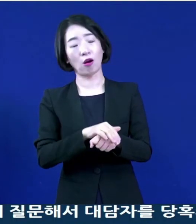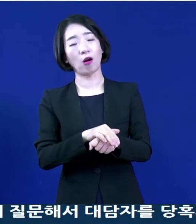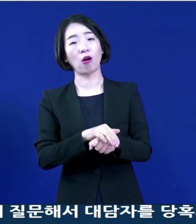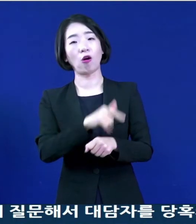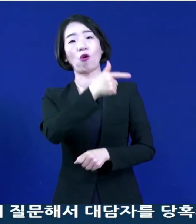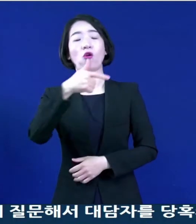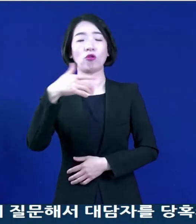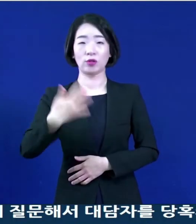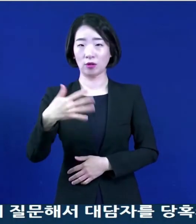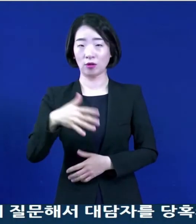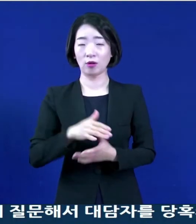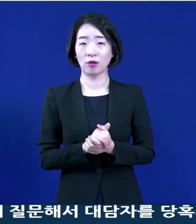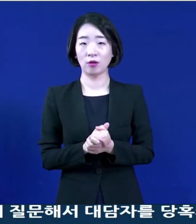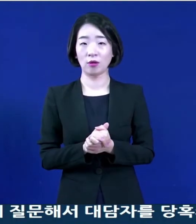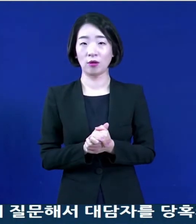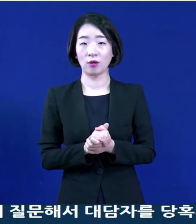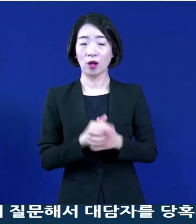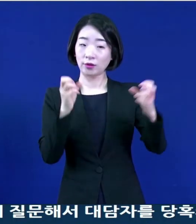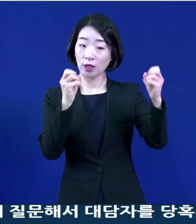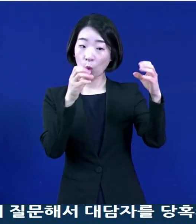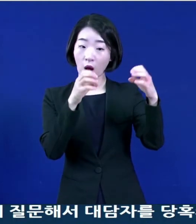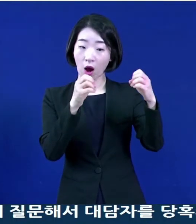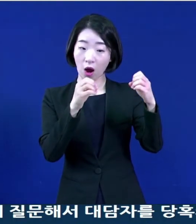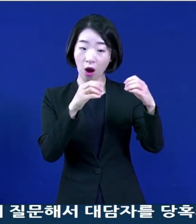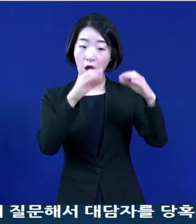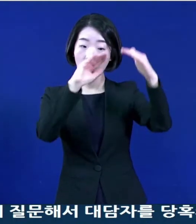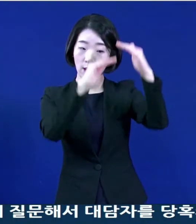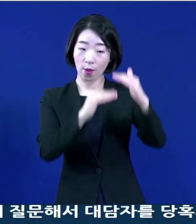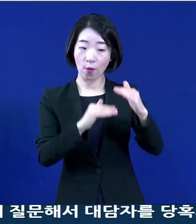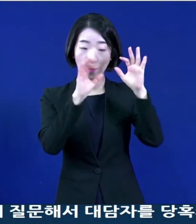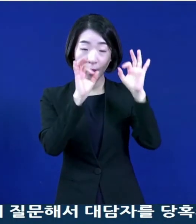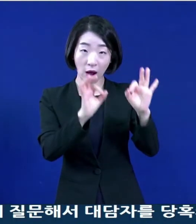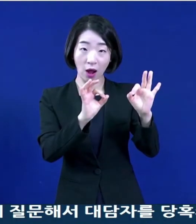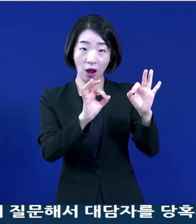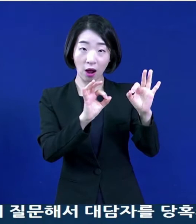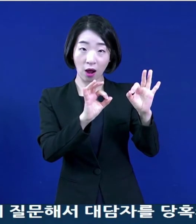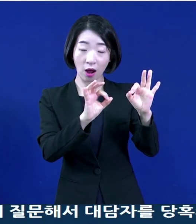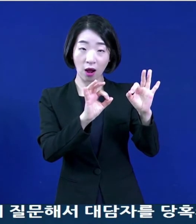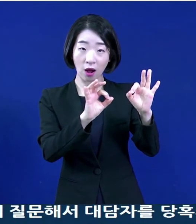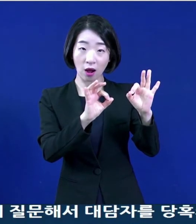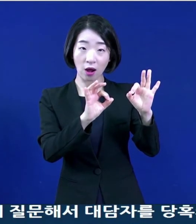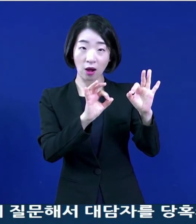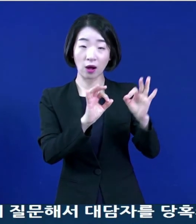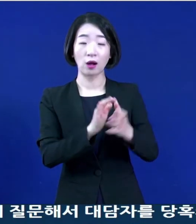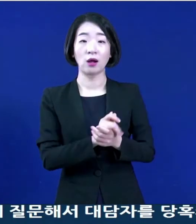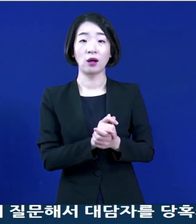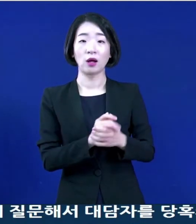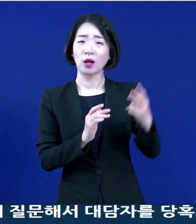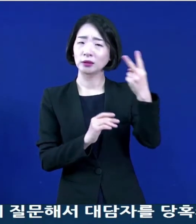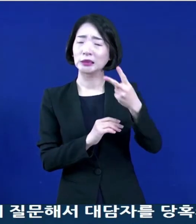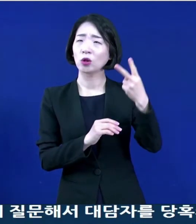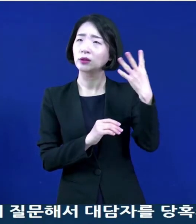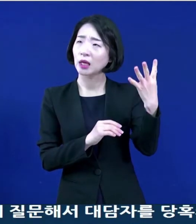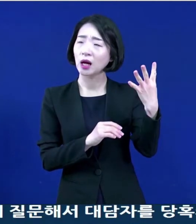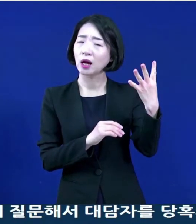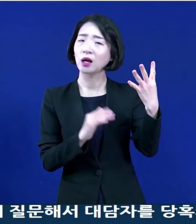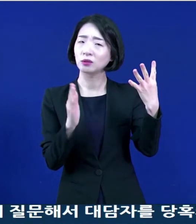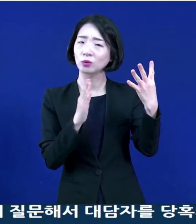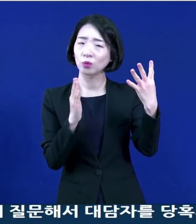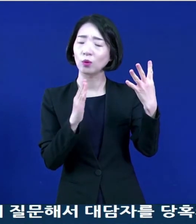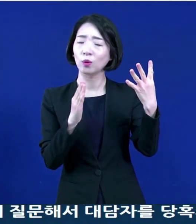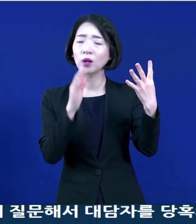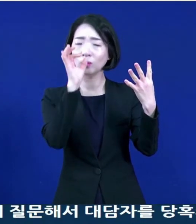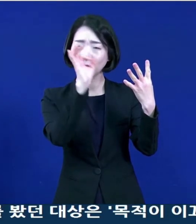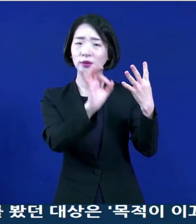그렇지. 그 대화의 끝부분에 뭐라고 딱 질문하냐면요, 이 2003년 4년 부분만, 지금 같은 뭐 상황이 더